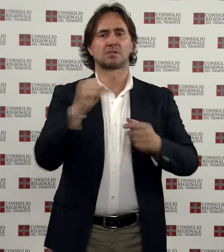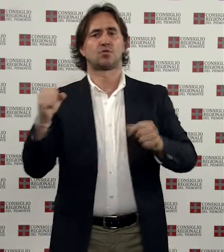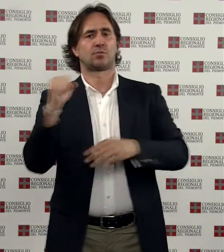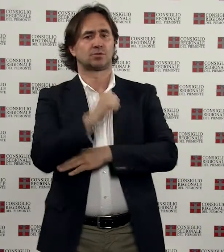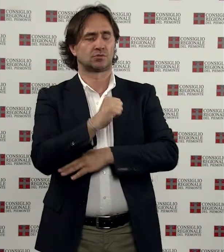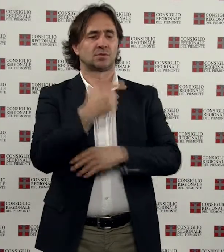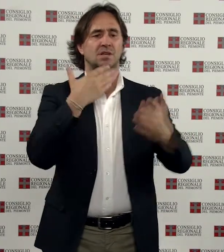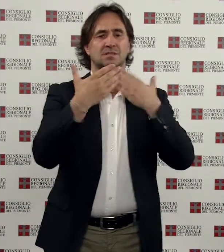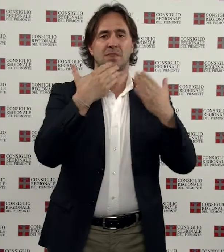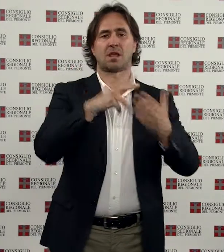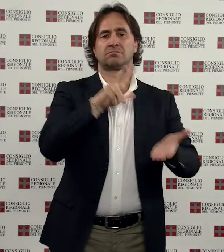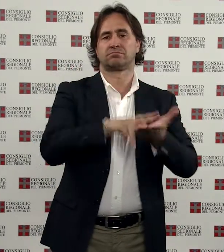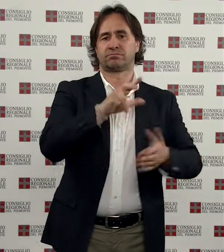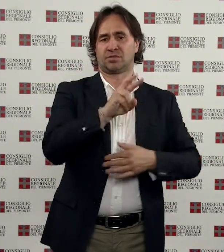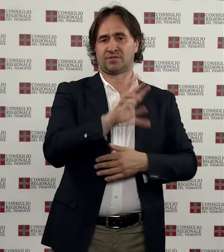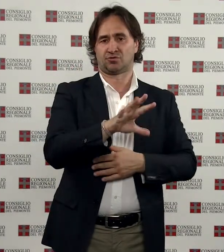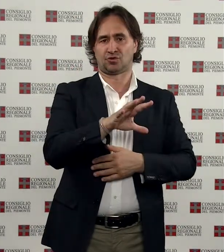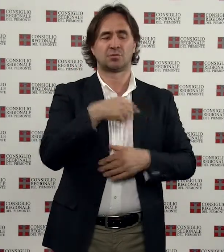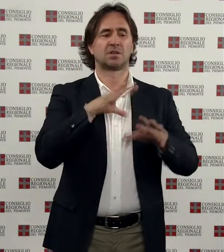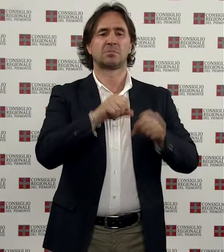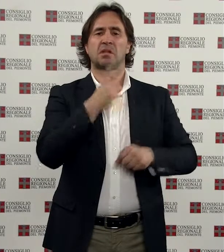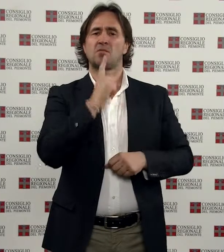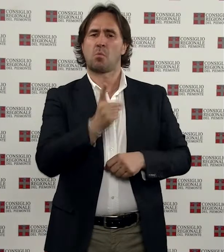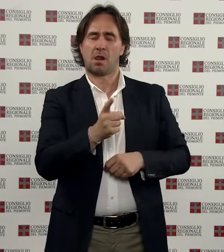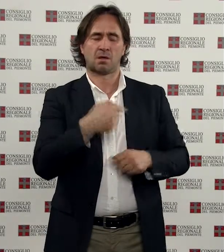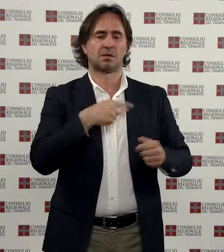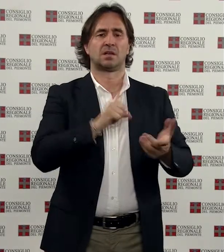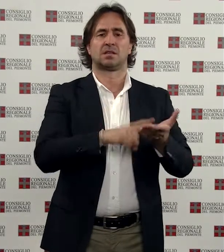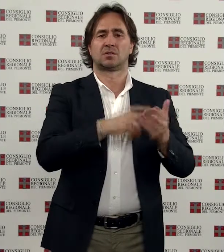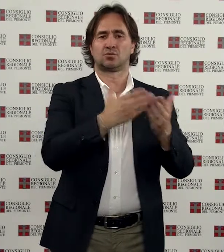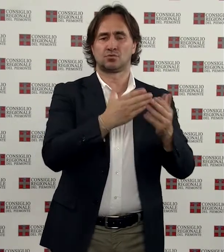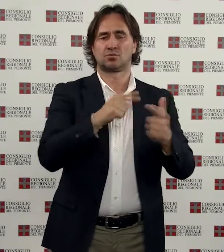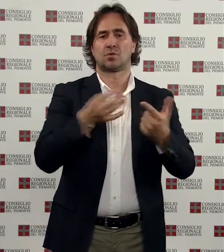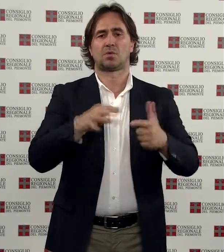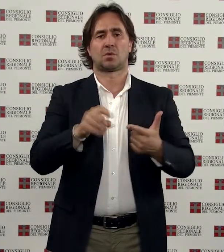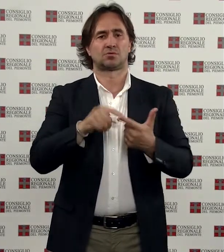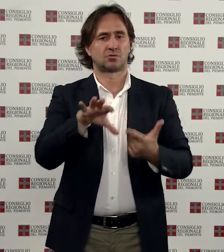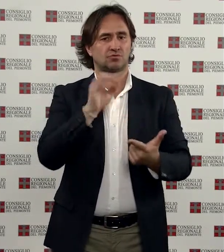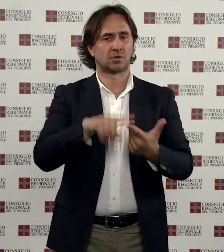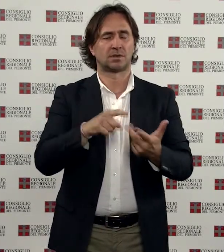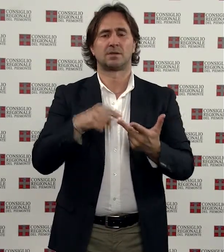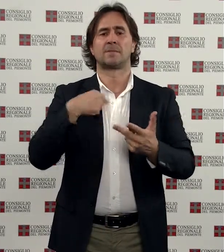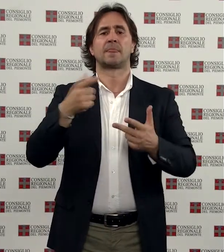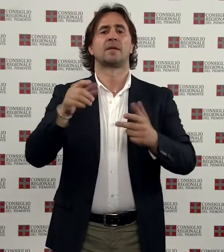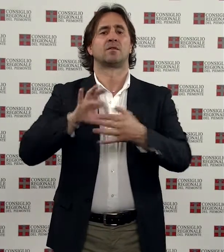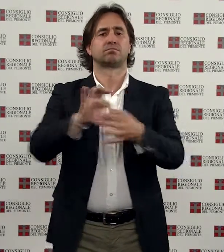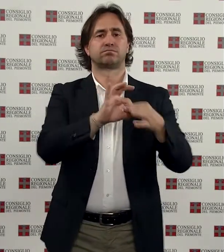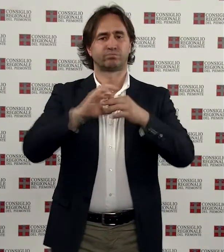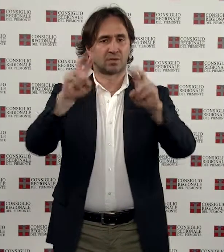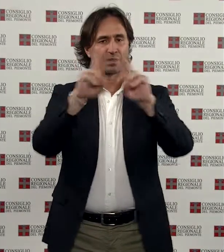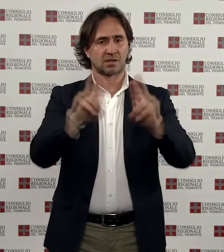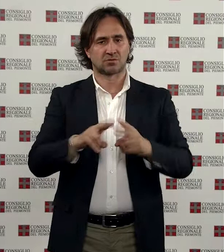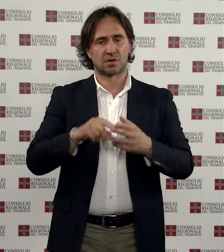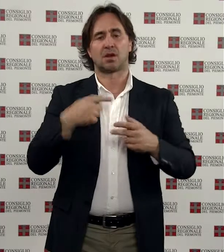approvati 25 con impegni che riguardano il diritto allo studio e la libera scelta educativa, la cooperazione internazionale, la tutela